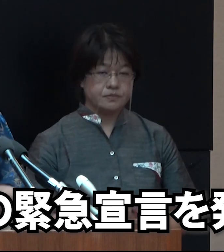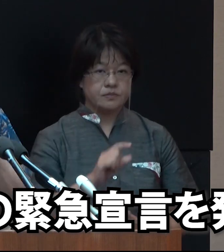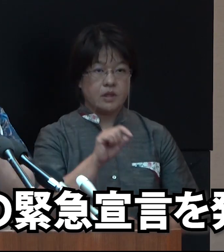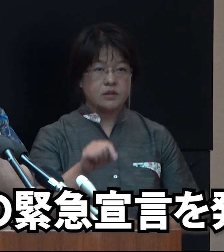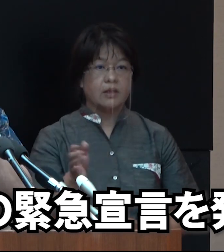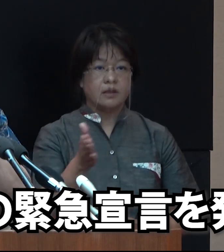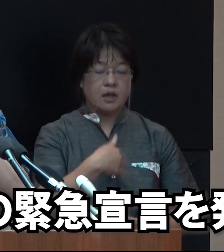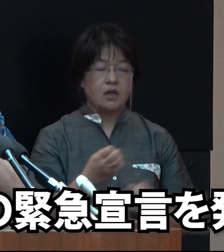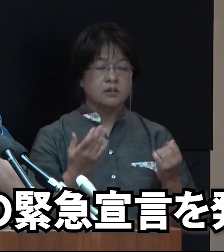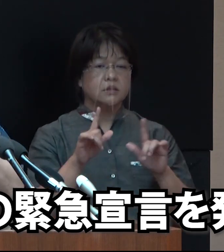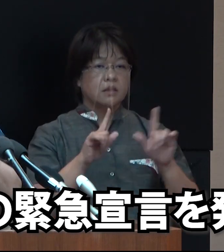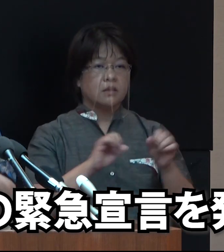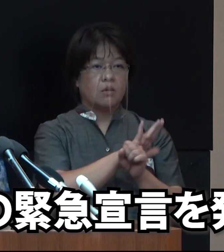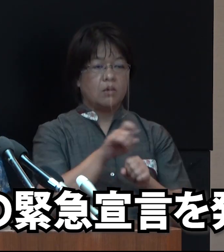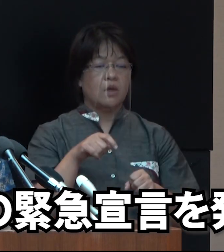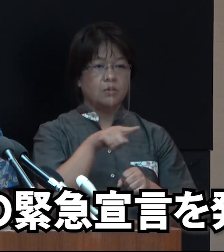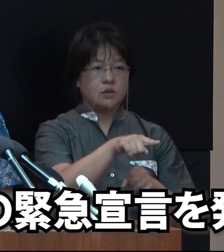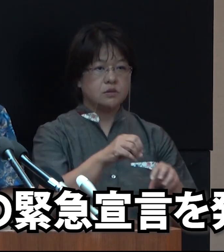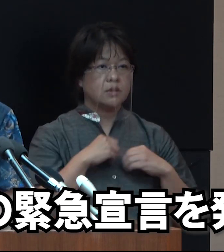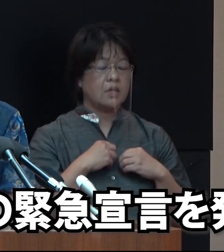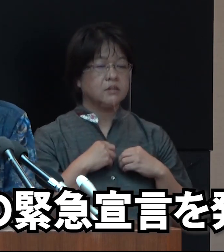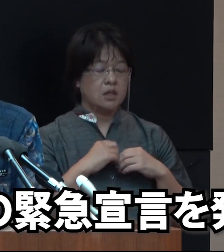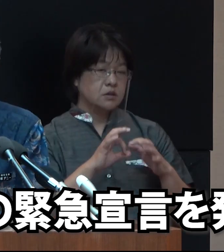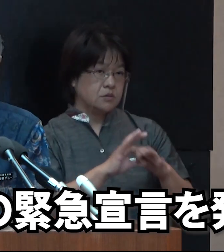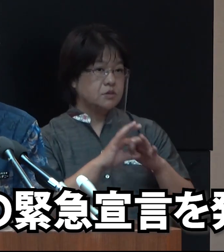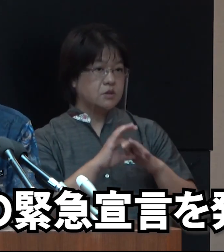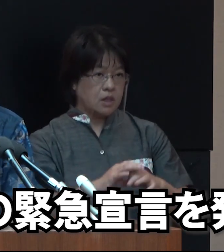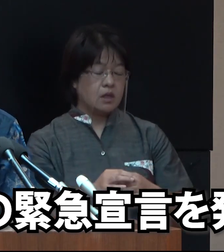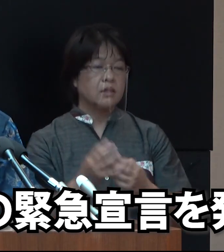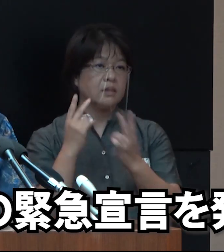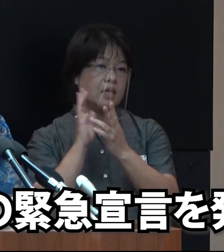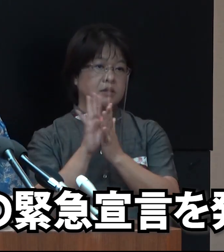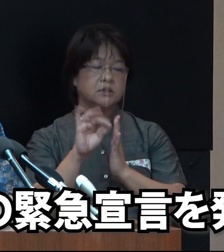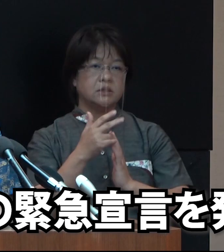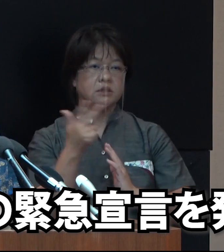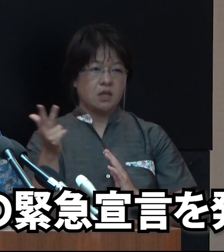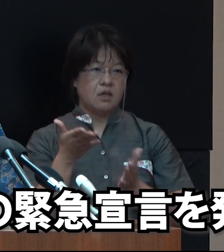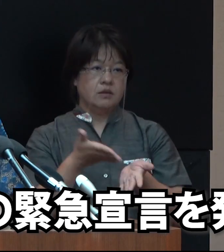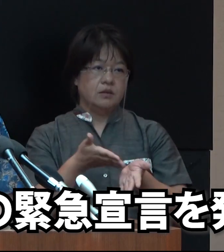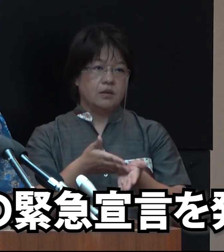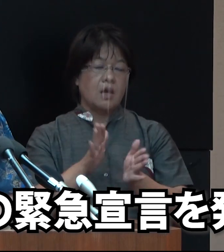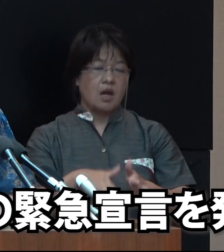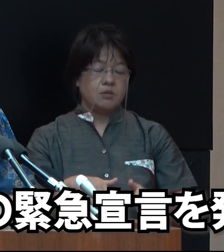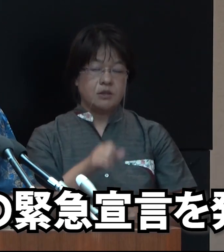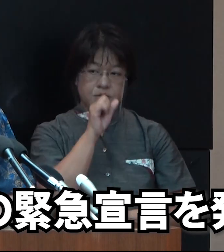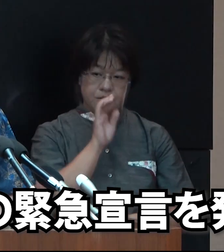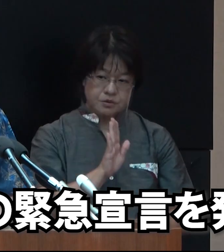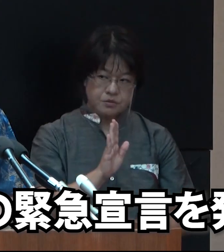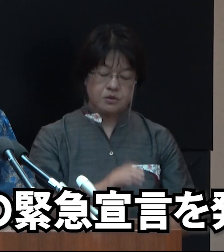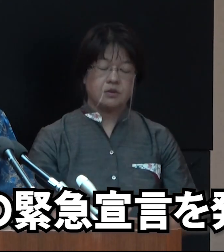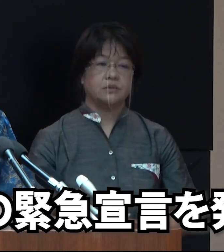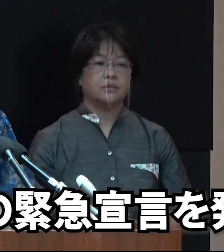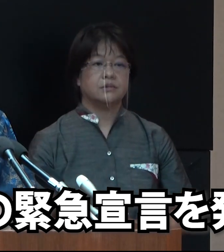では新型コロナウイルス感染症に関しまして知事から発表がございます。よろしくお願いします